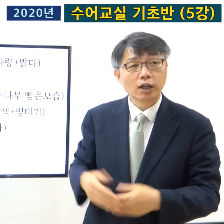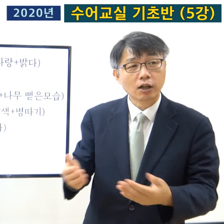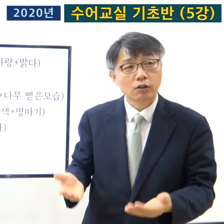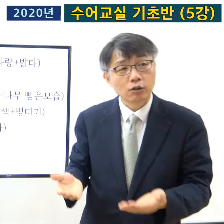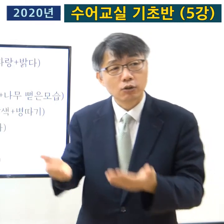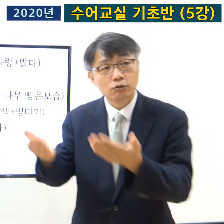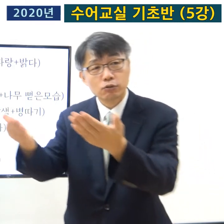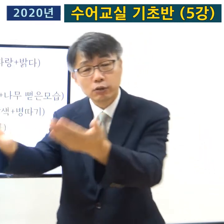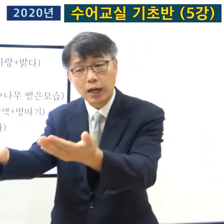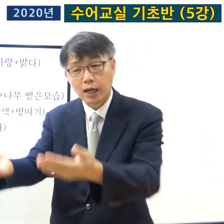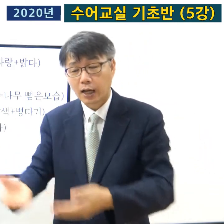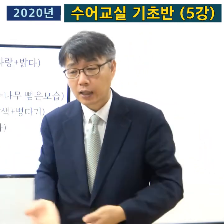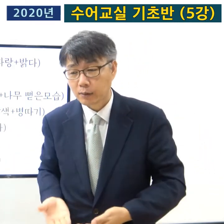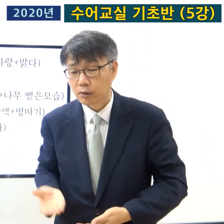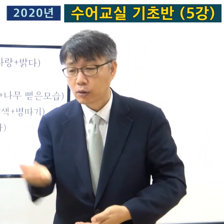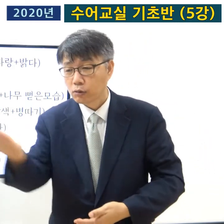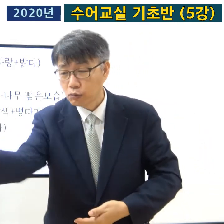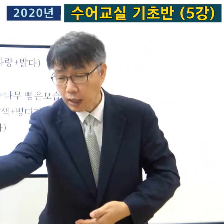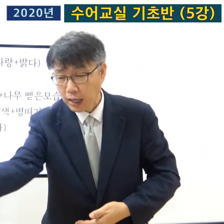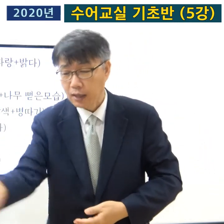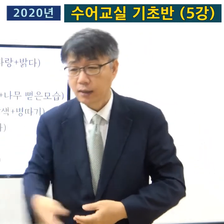할까요? 주다 아니면 주다.